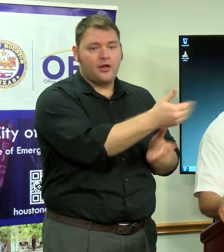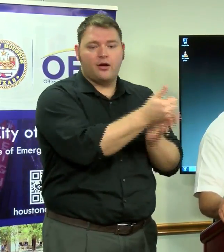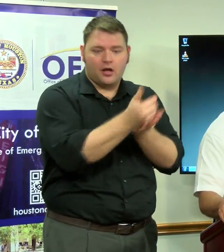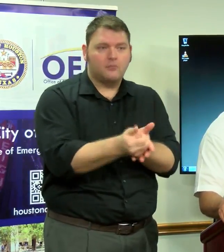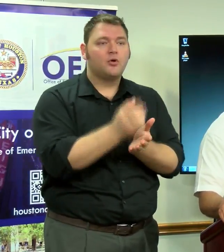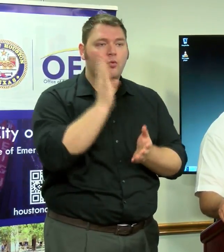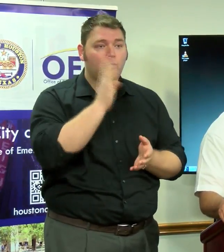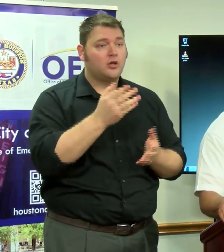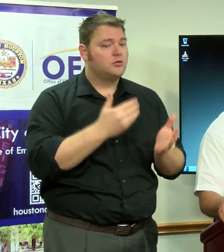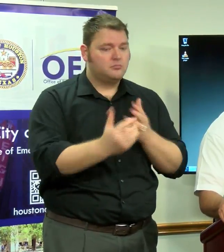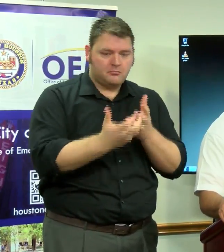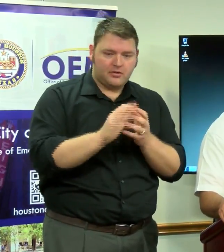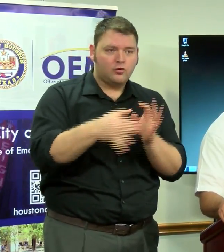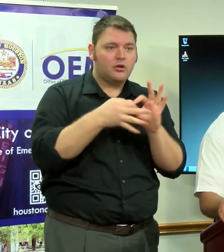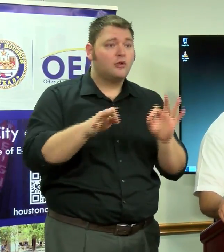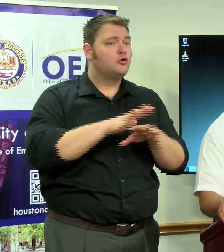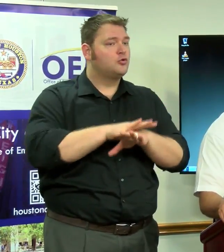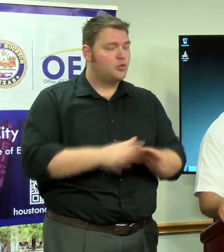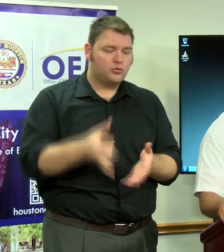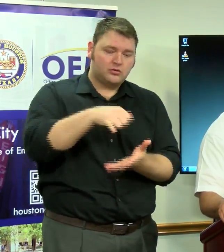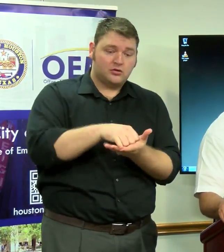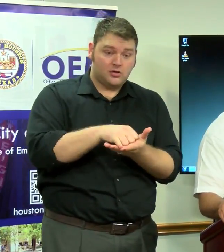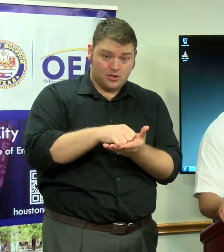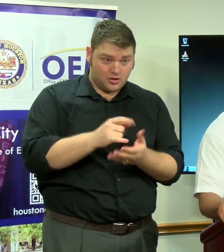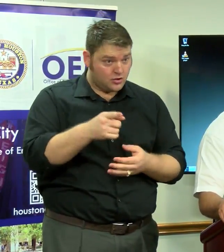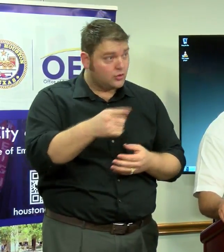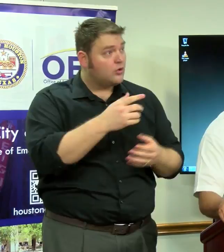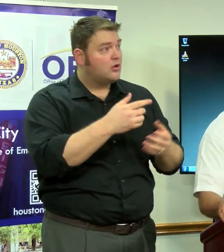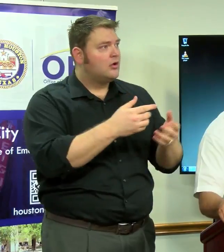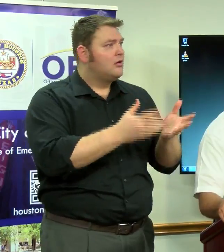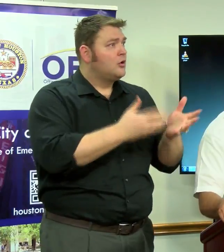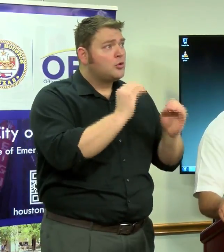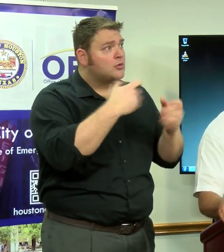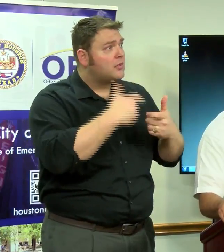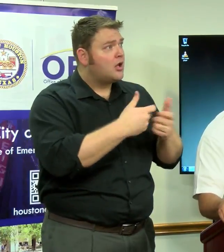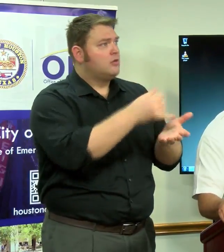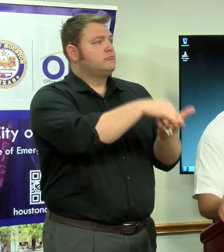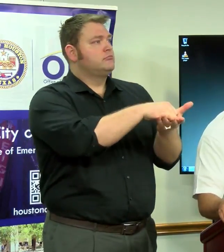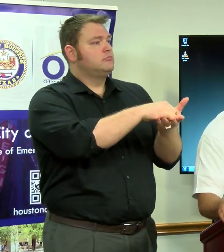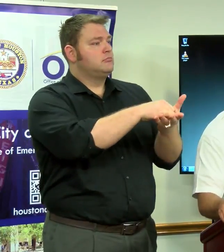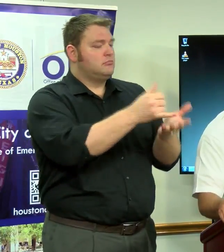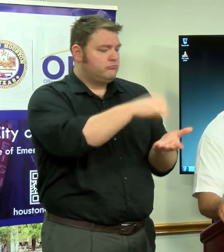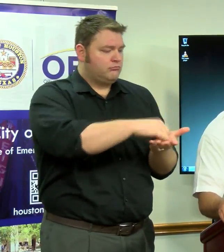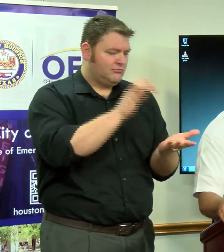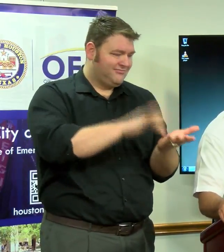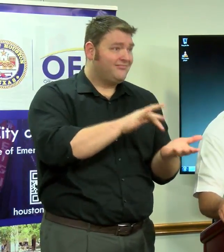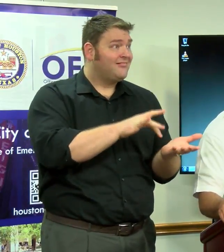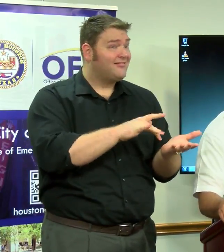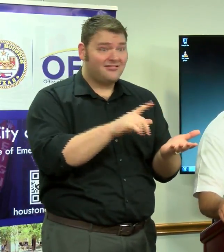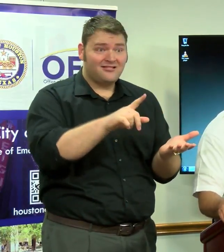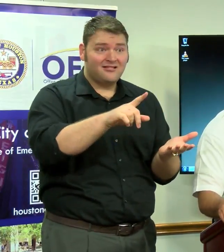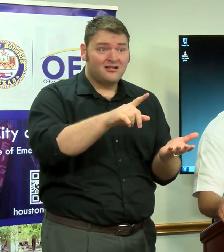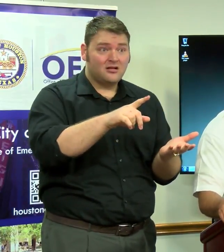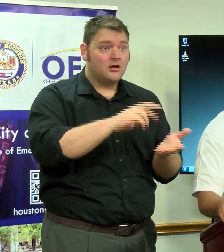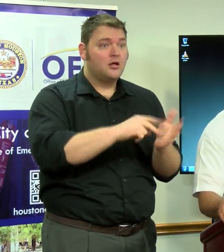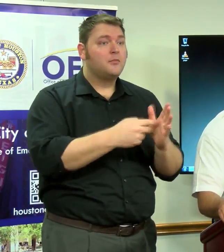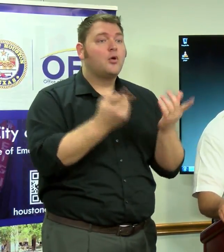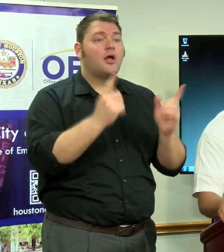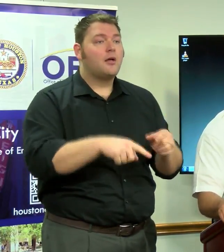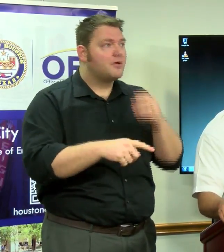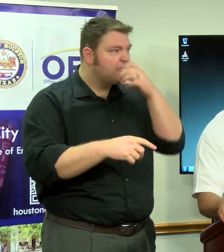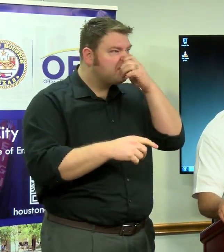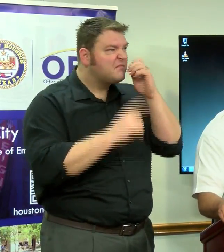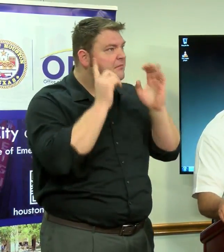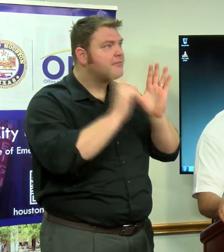es que no cuelguen la línea. Si cuelgan la línea, entonces, o si agarran una línea que suena y suena y